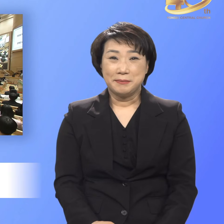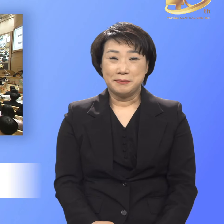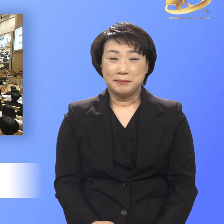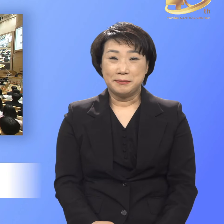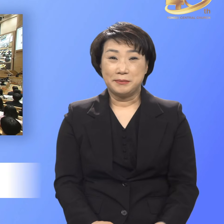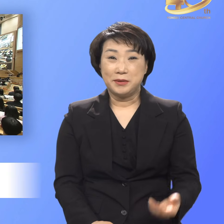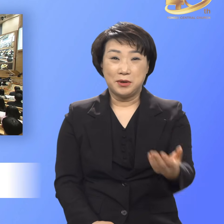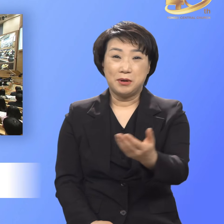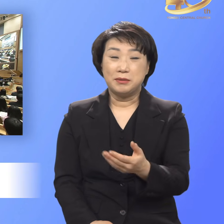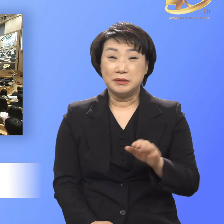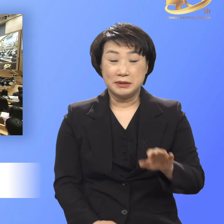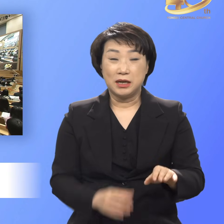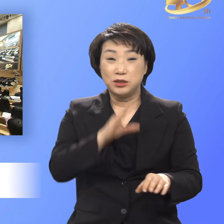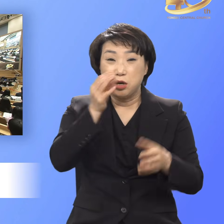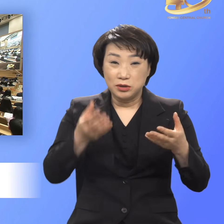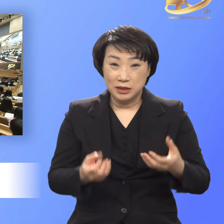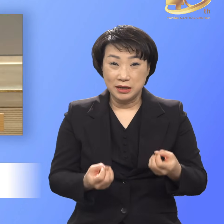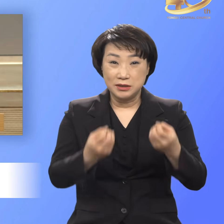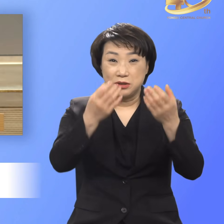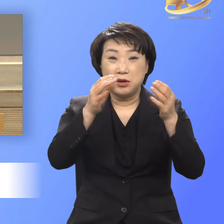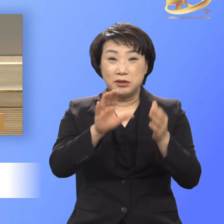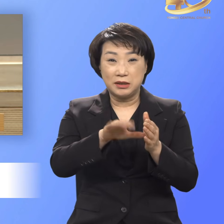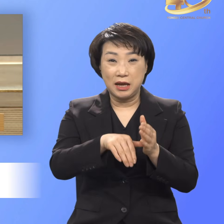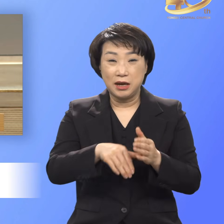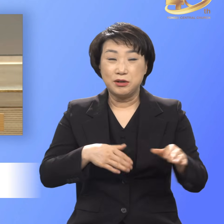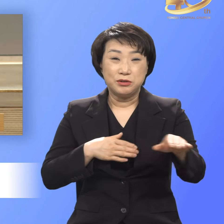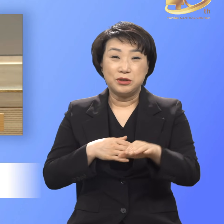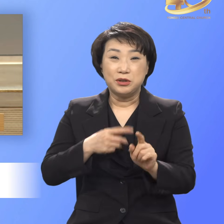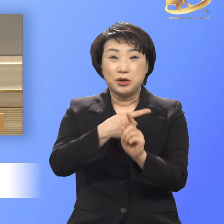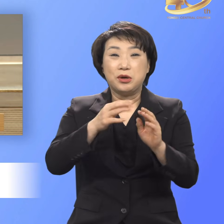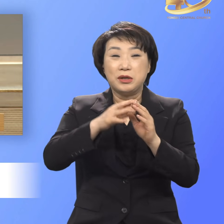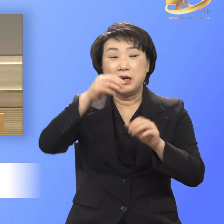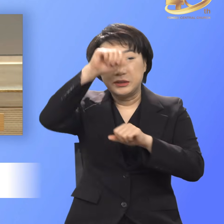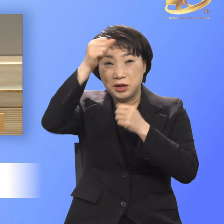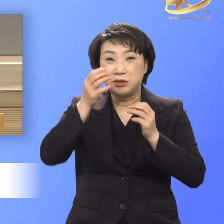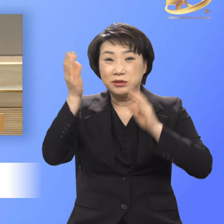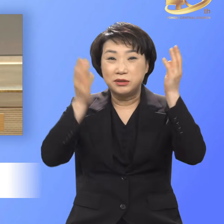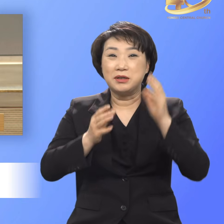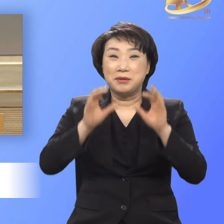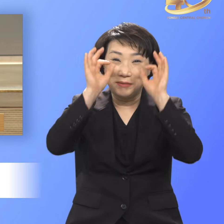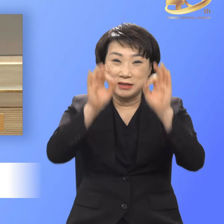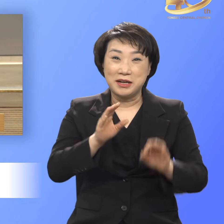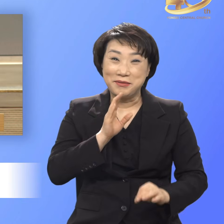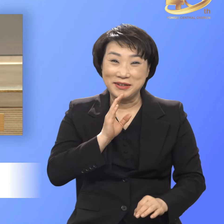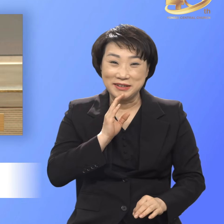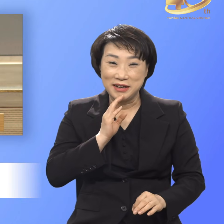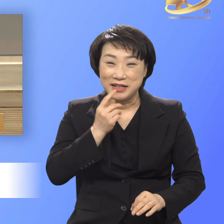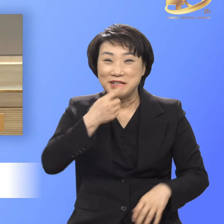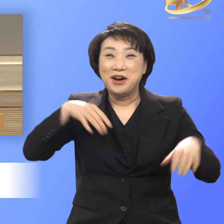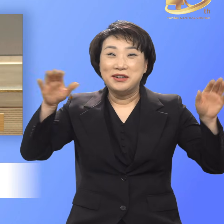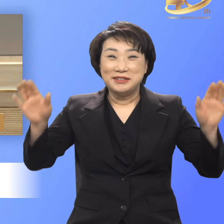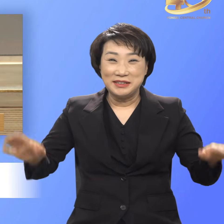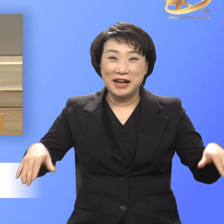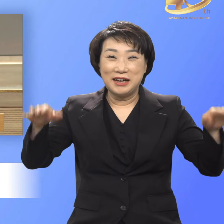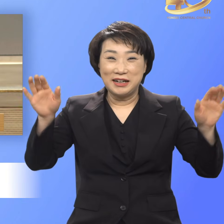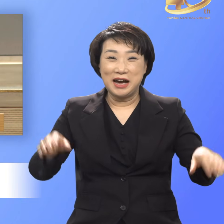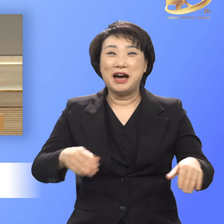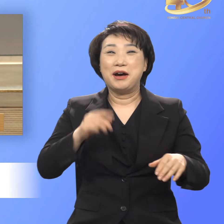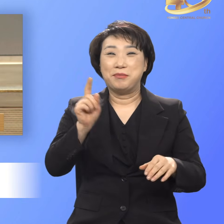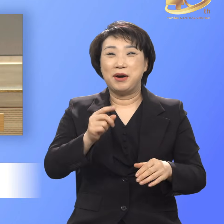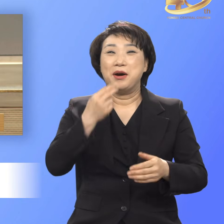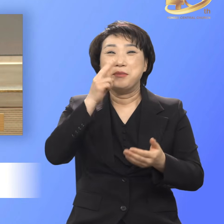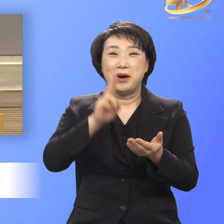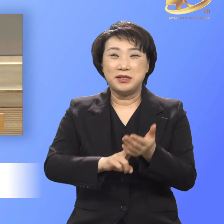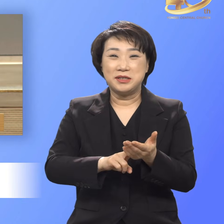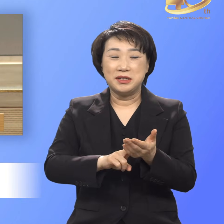성탄절 때 우리 선거 가는 거 봤잖아. 천사가 나팔나팔. 이 편지 좀